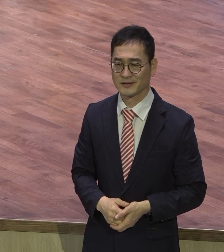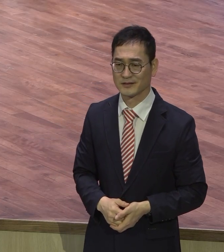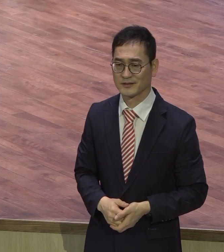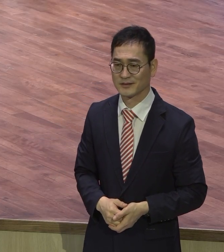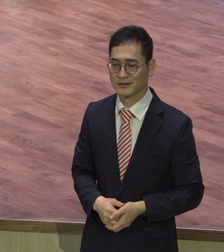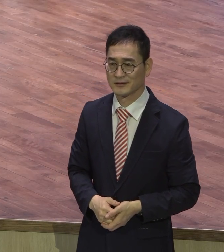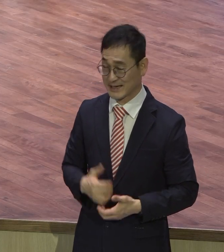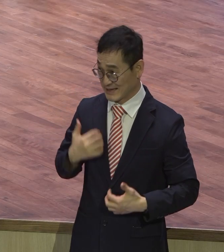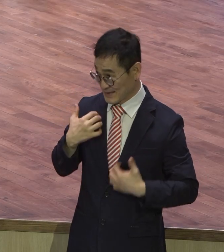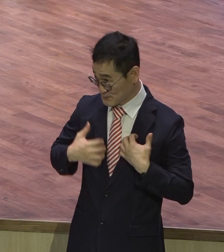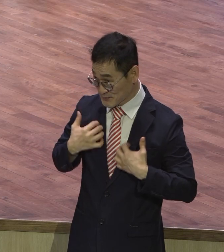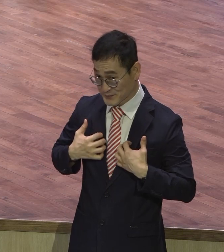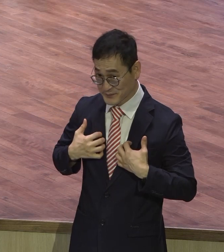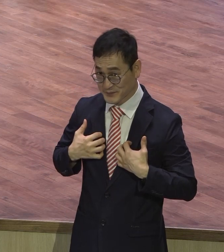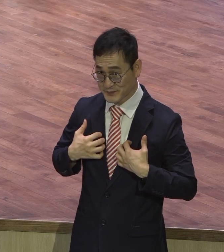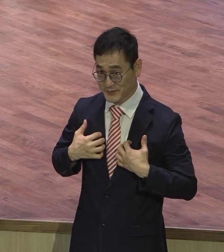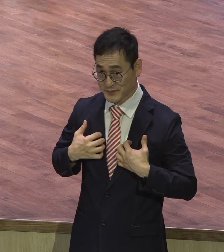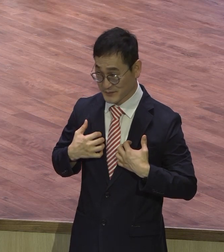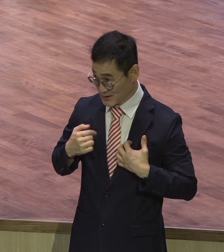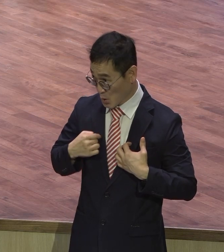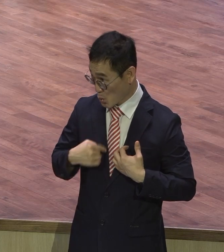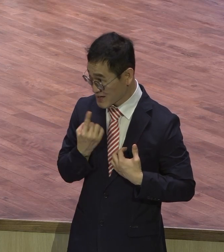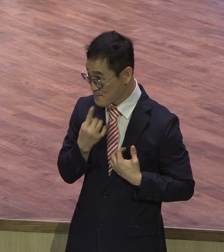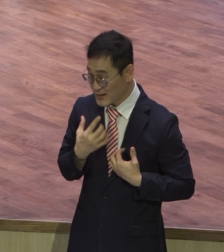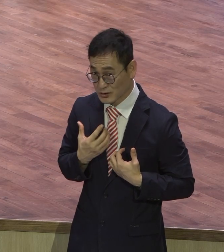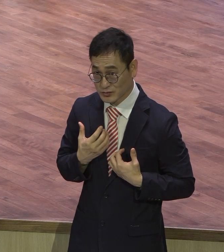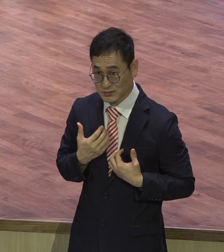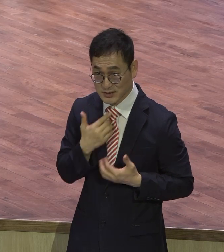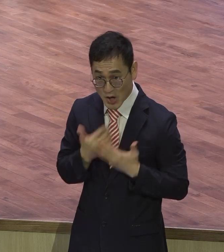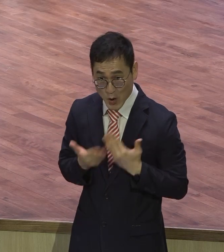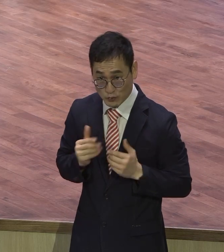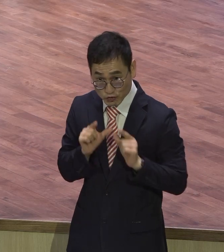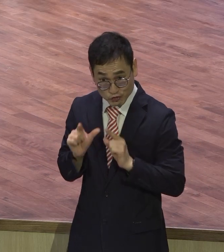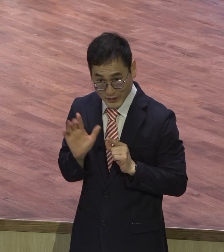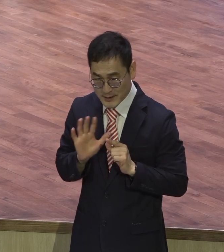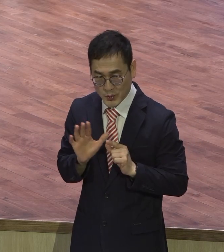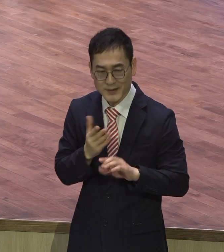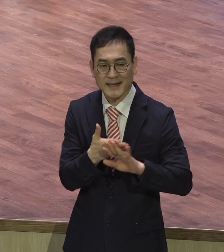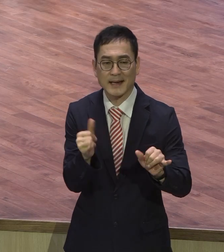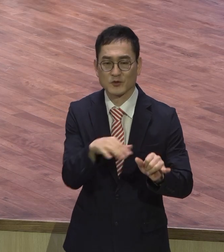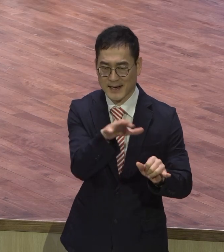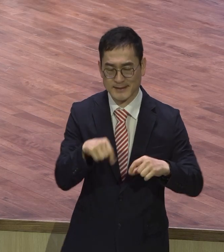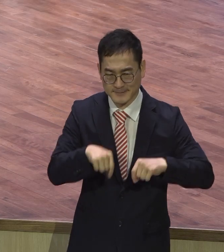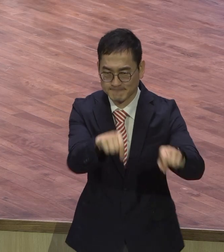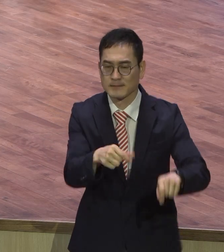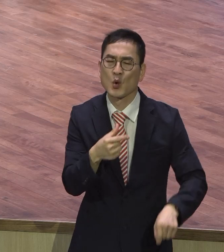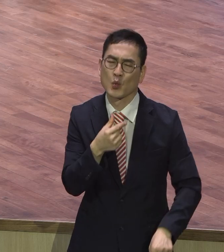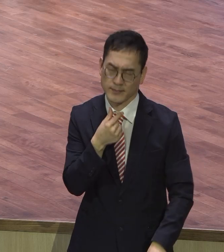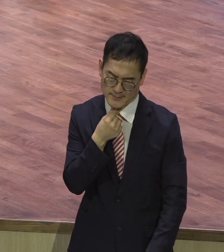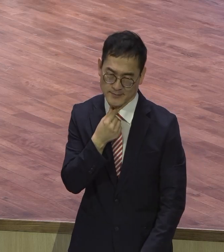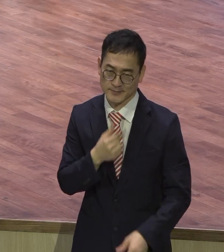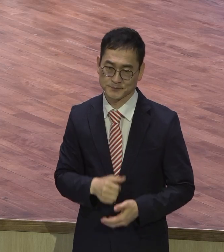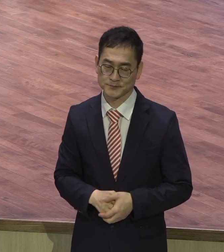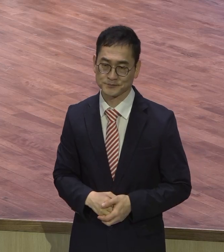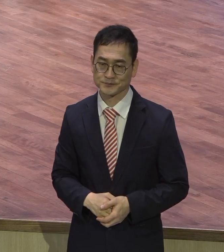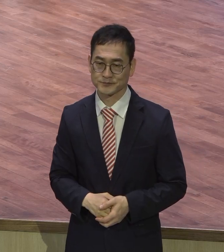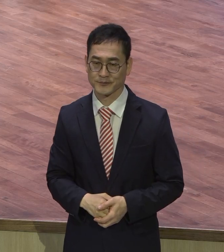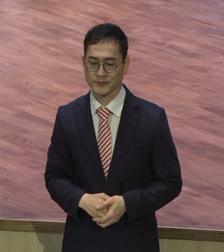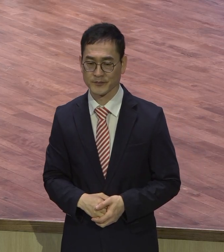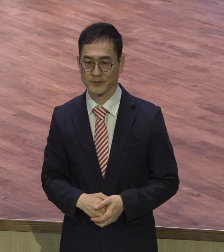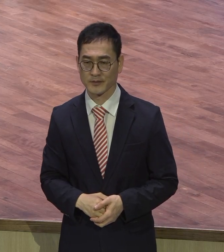남에게도 전하는 게 정상이에요. 지금 현장에는 이렇게 예수님의 절대적으로